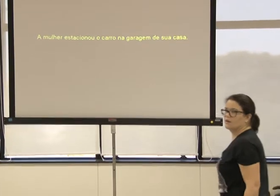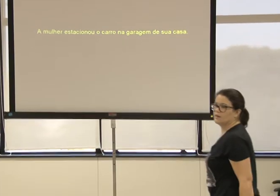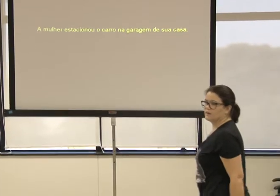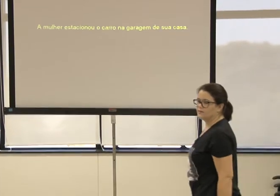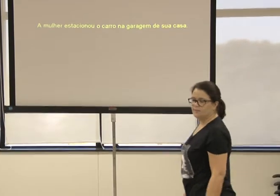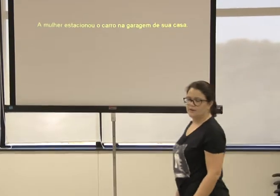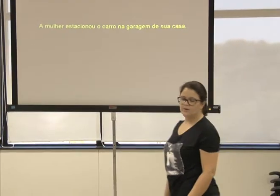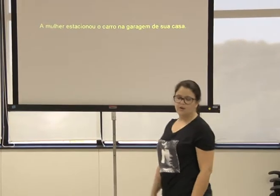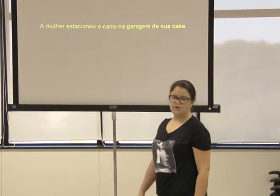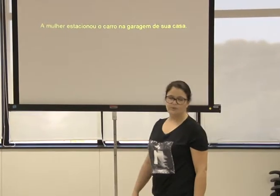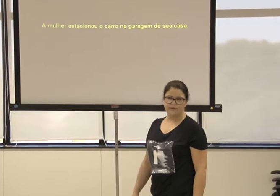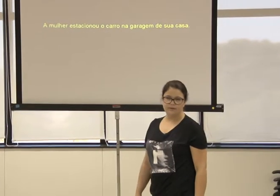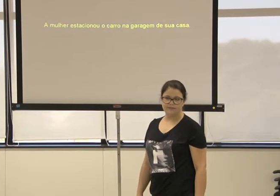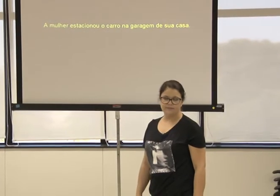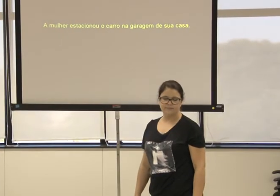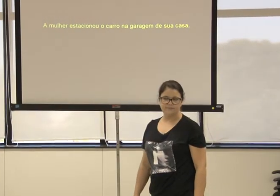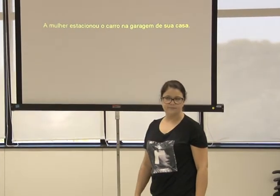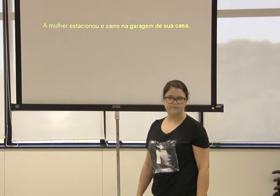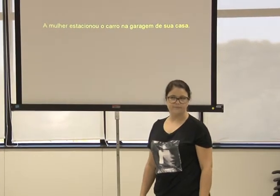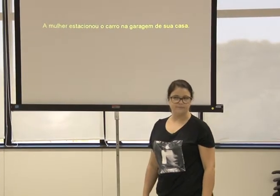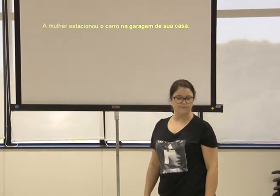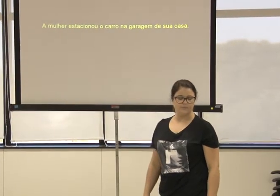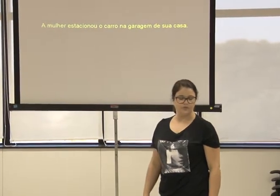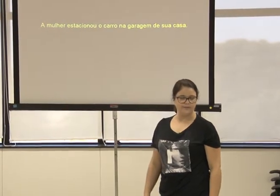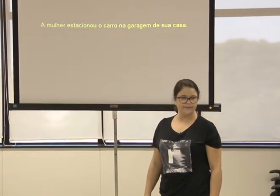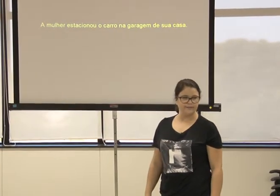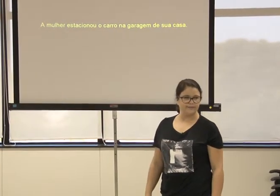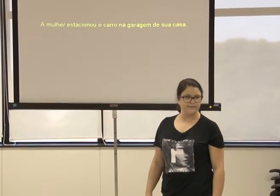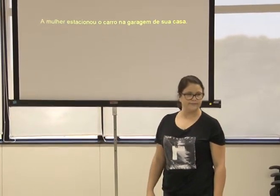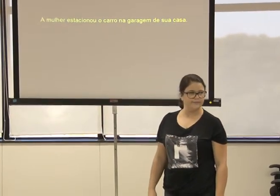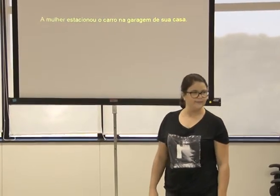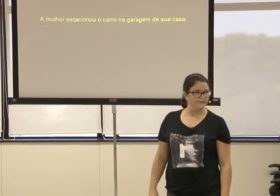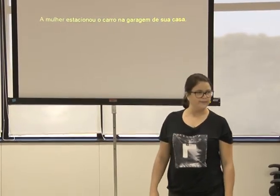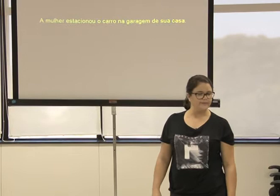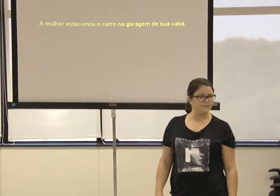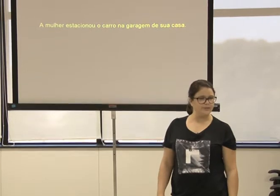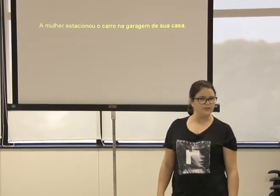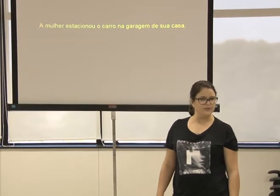Não sei porque ele coloca mulher. Tô entendendo esse machismo.